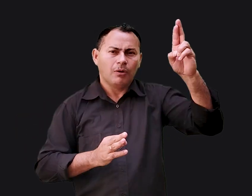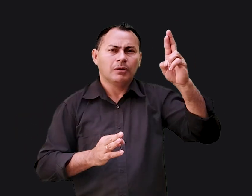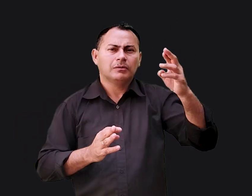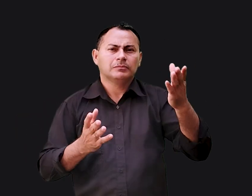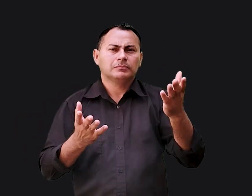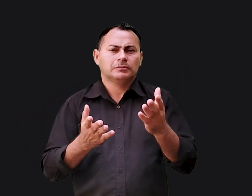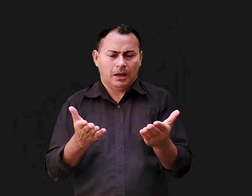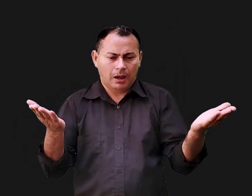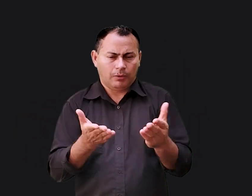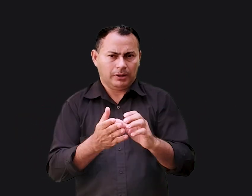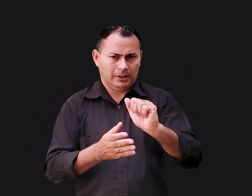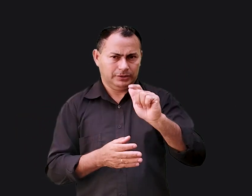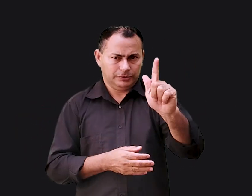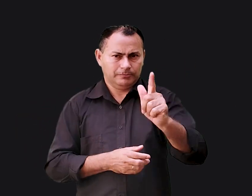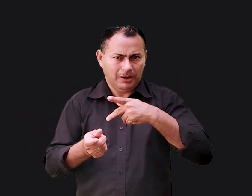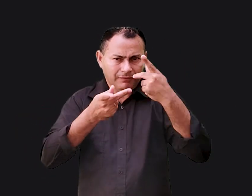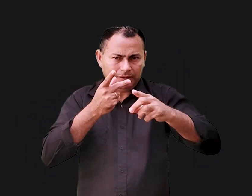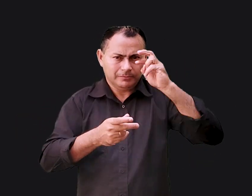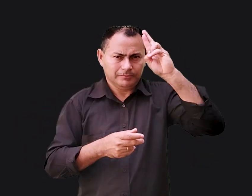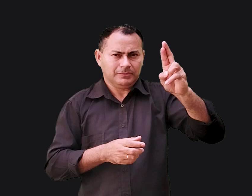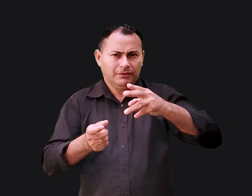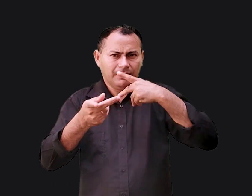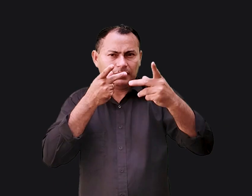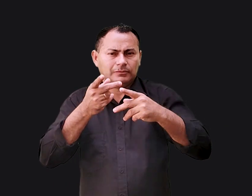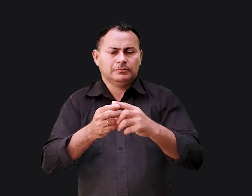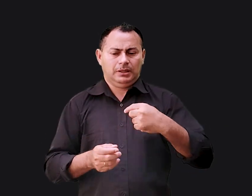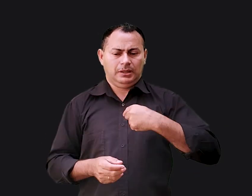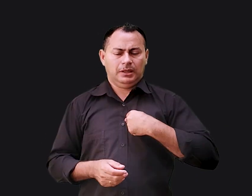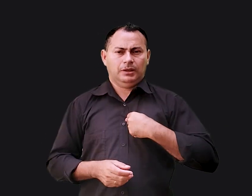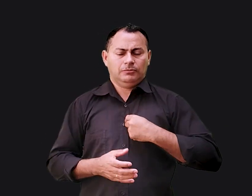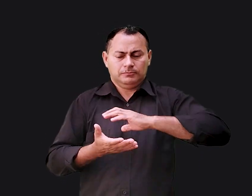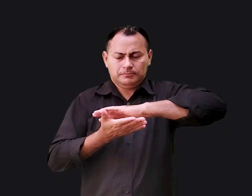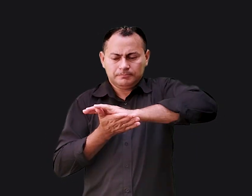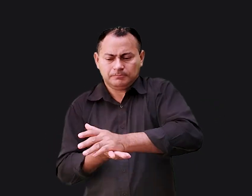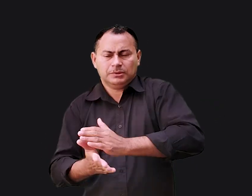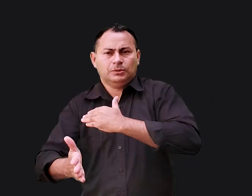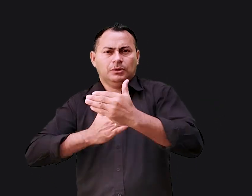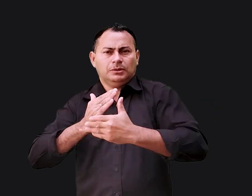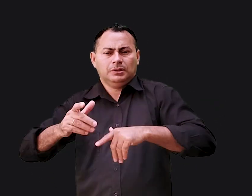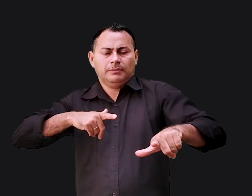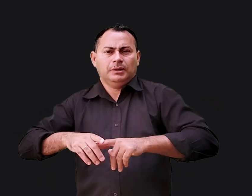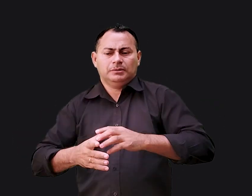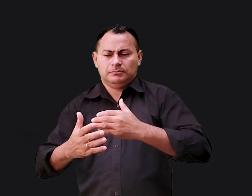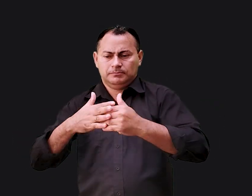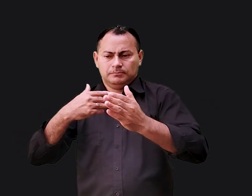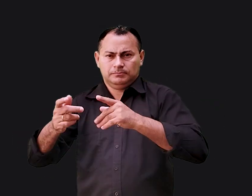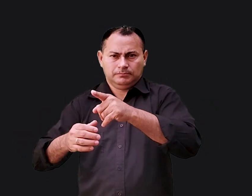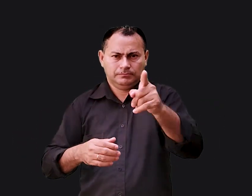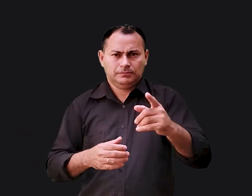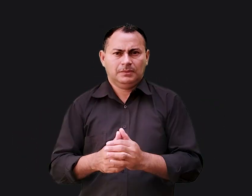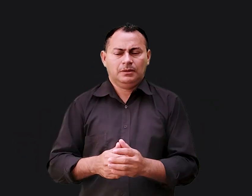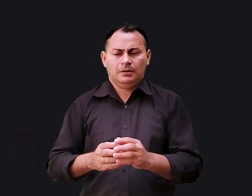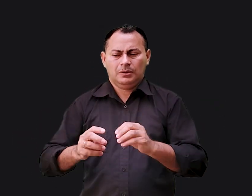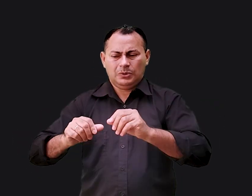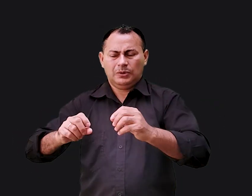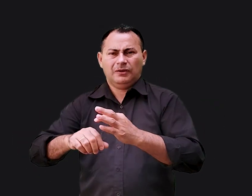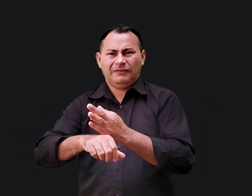Senhor? Agora Ageu fala pelo Senhor dizendo, eu destruí todo o trabalho das mãos de vocês, com mofo, ferrugem